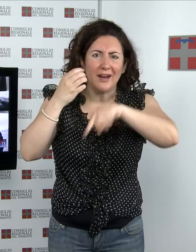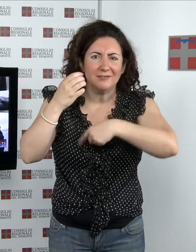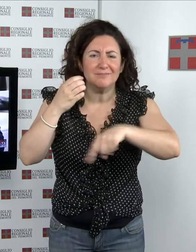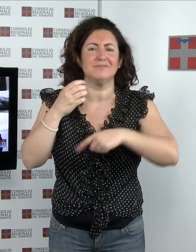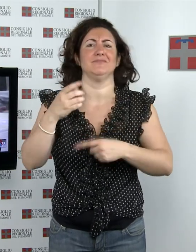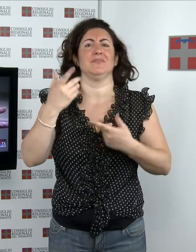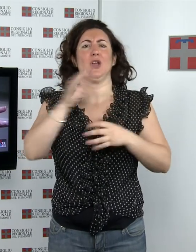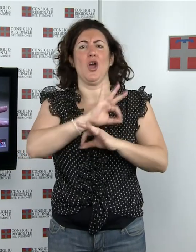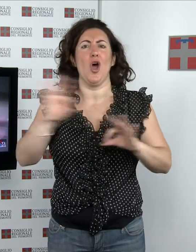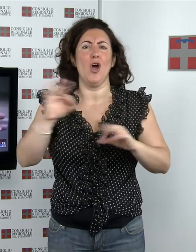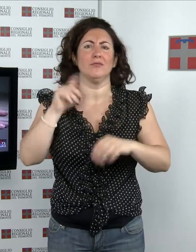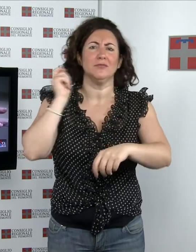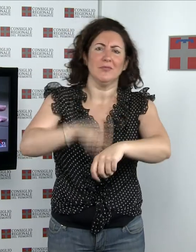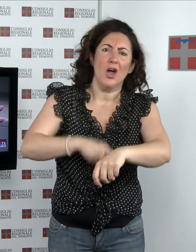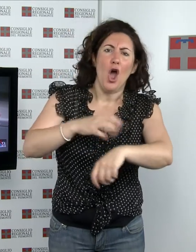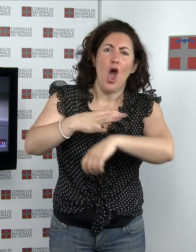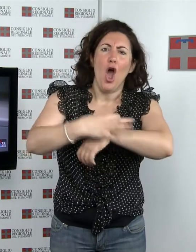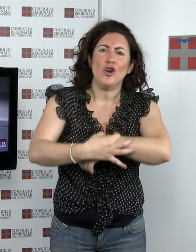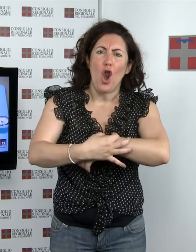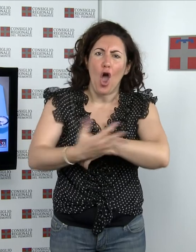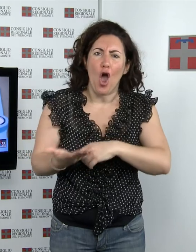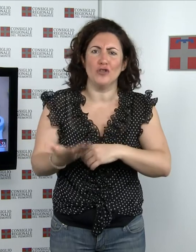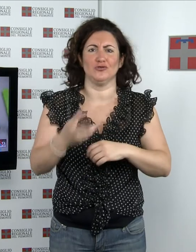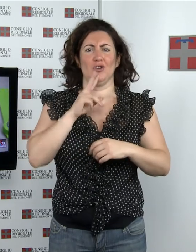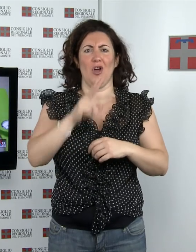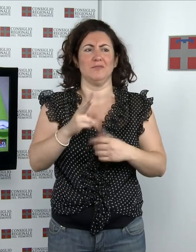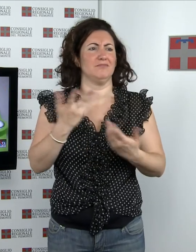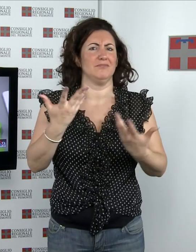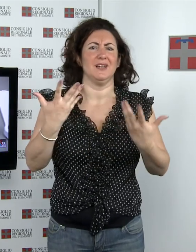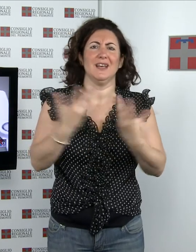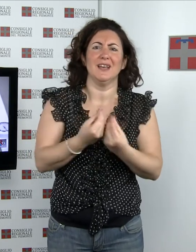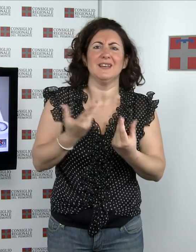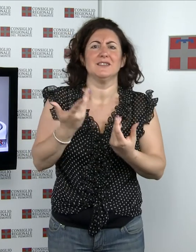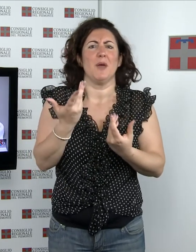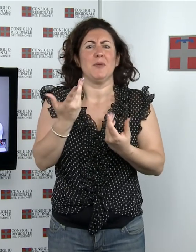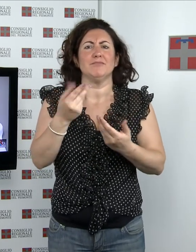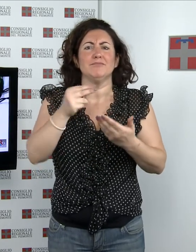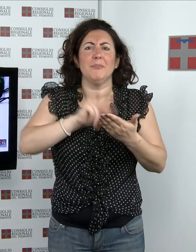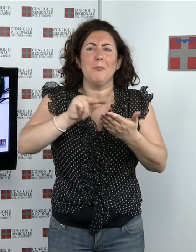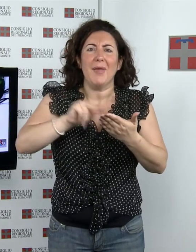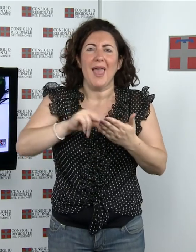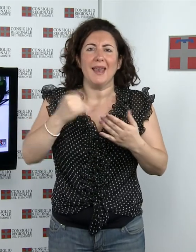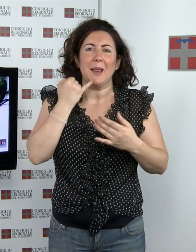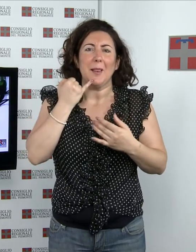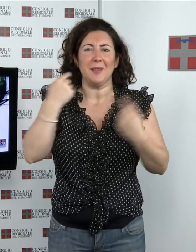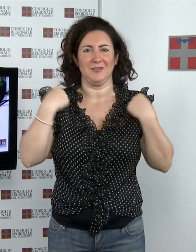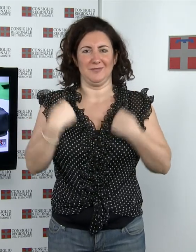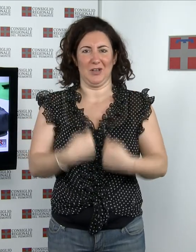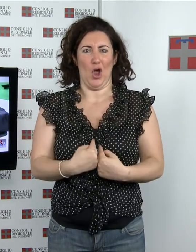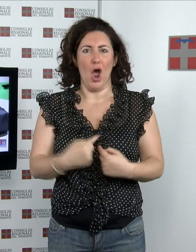di via Arsenale 14 insieme agli orologi da polso sleepon alle micr penne da appendere al collo e gli ombrelli pieghevoli